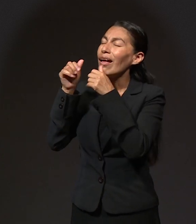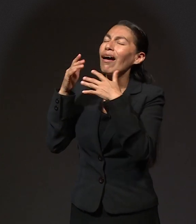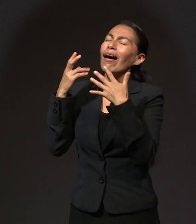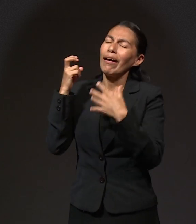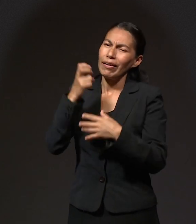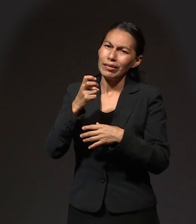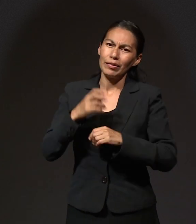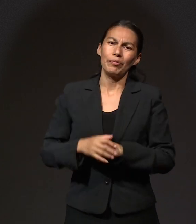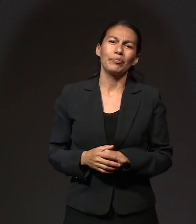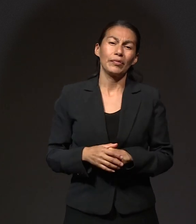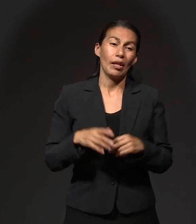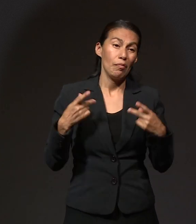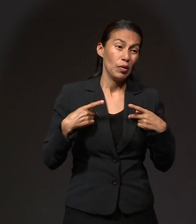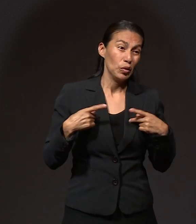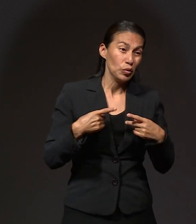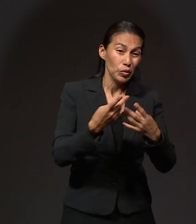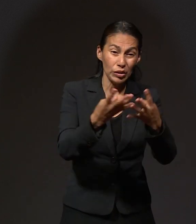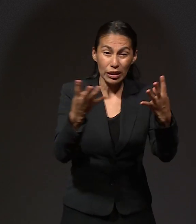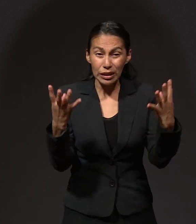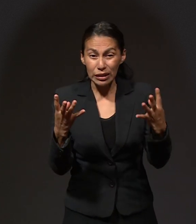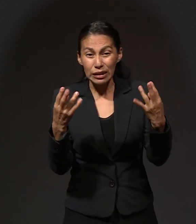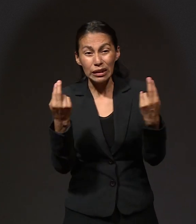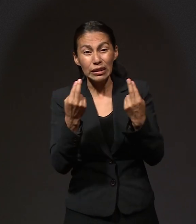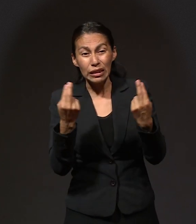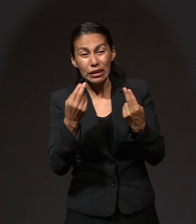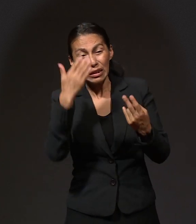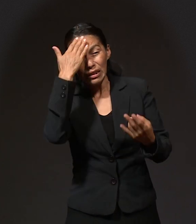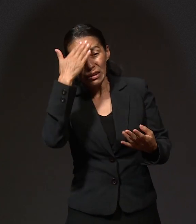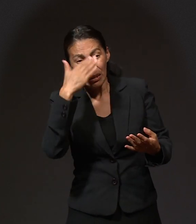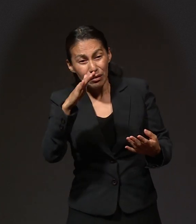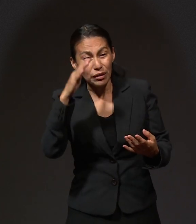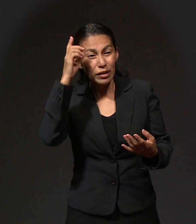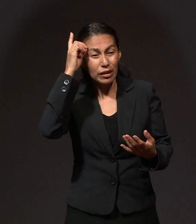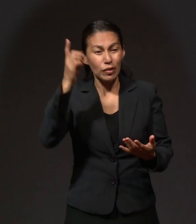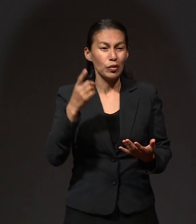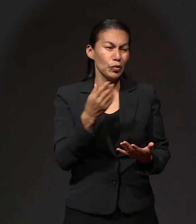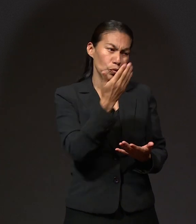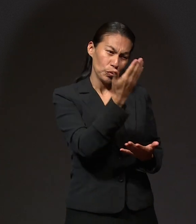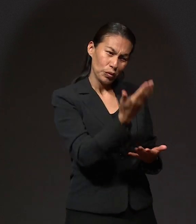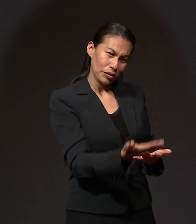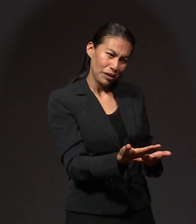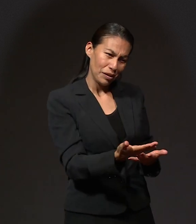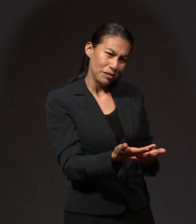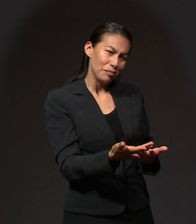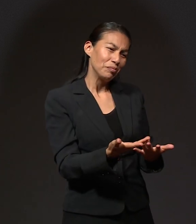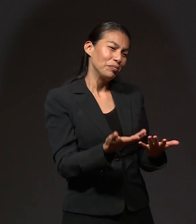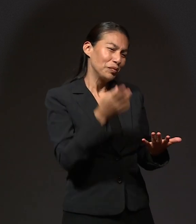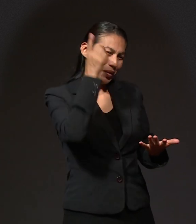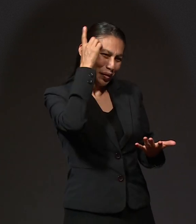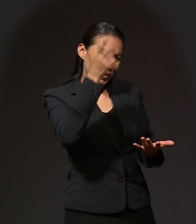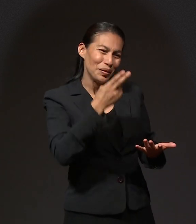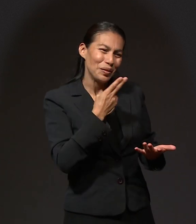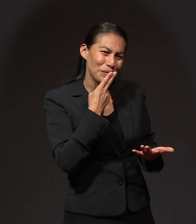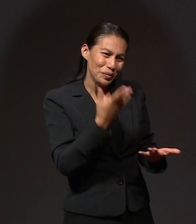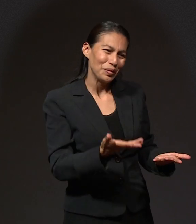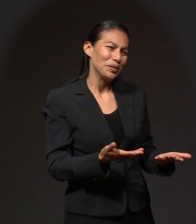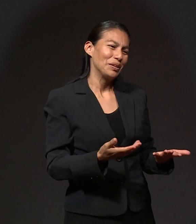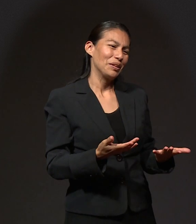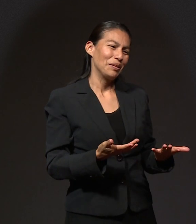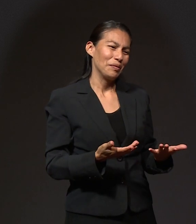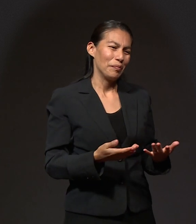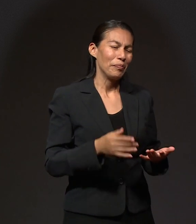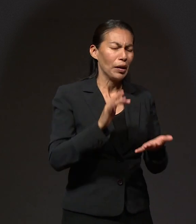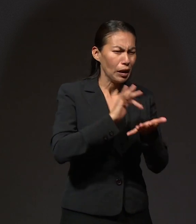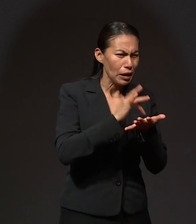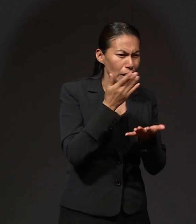muchísima gente que necesita escuchar la voz de Dios, y usted es un instrumento útil en las manos de Dios, y eso es